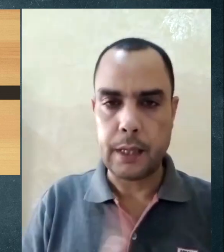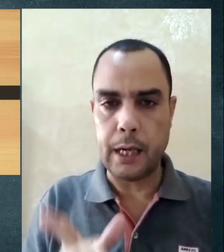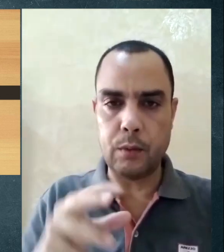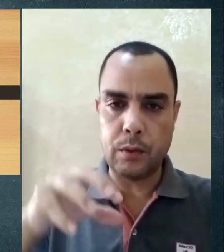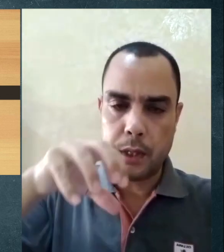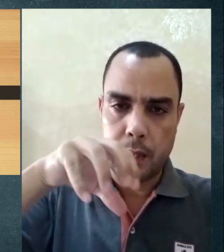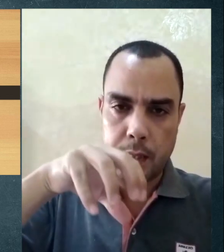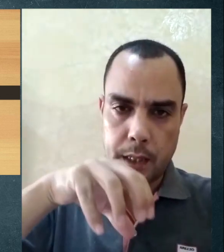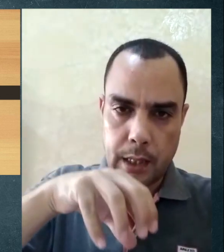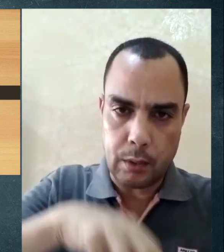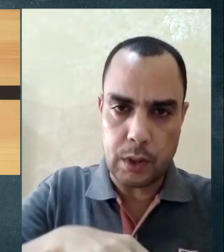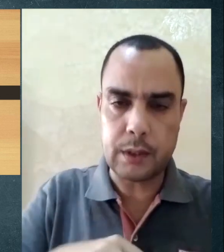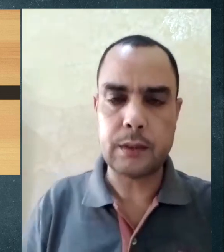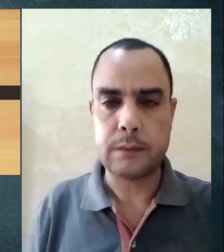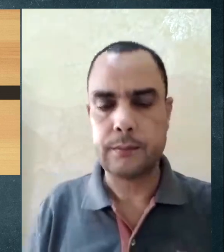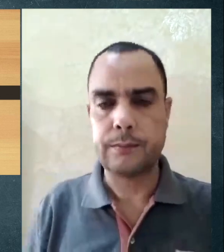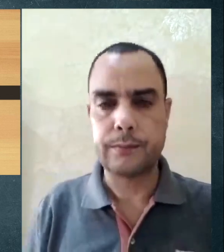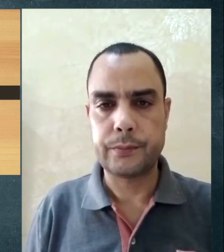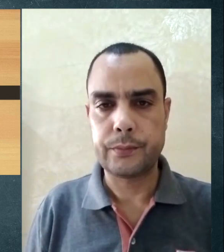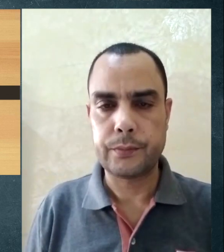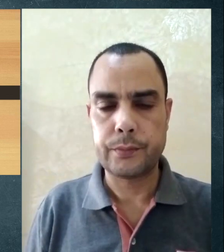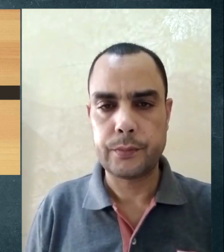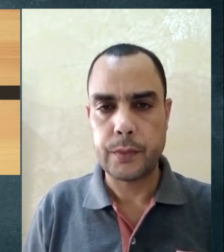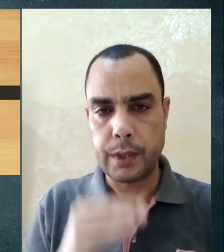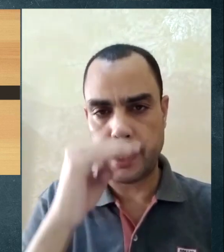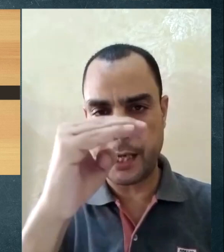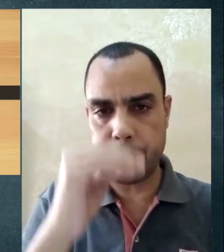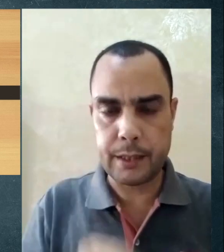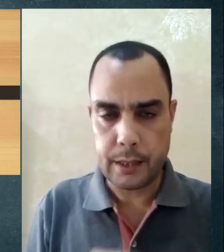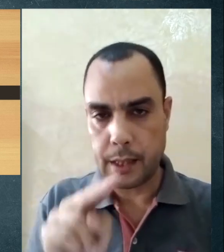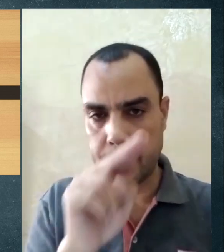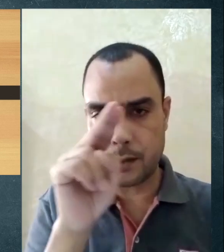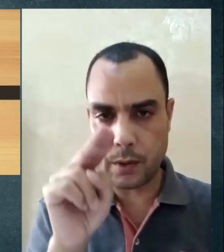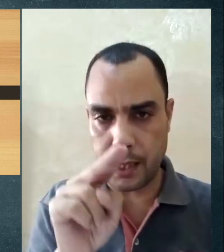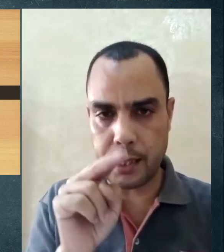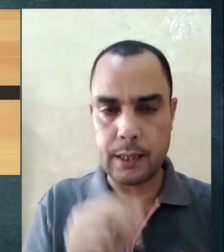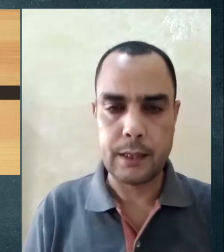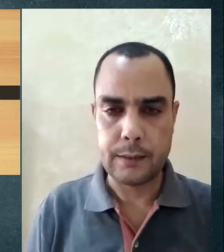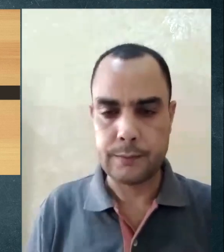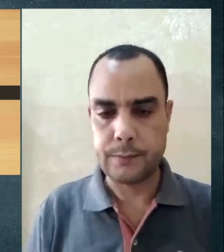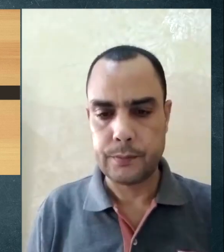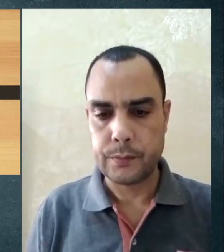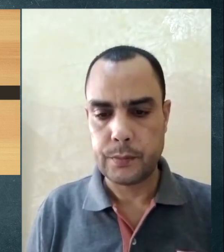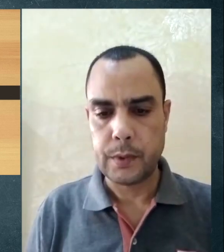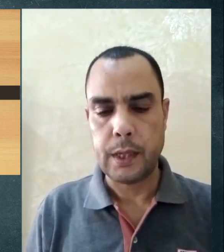العراق أو الوطن. إجابة السؤال